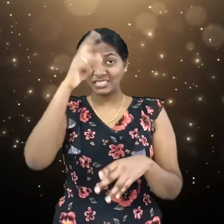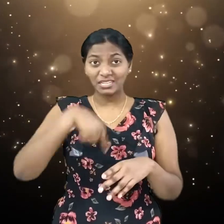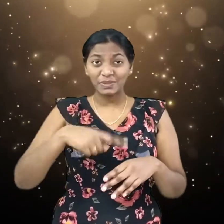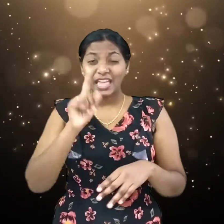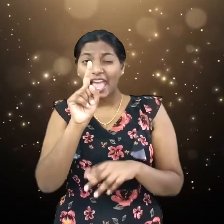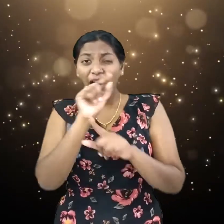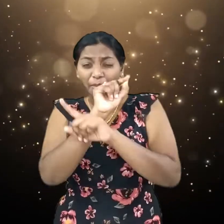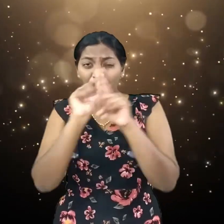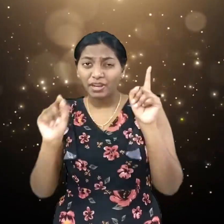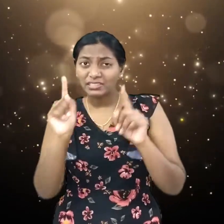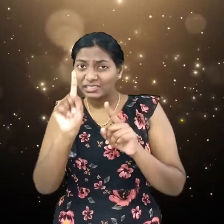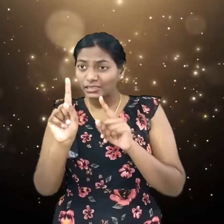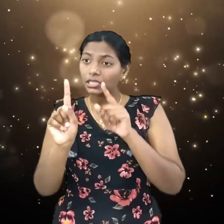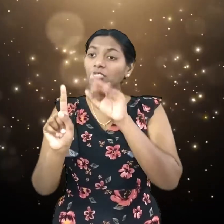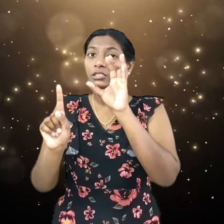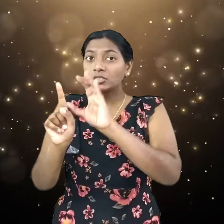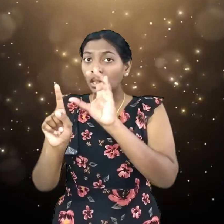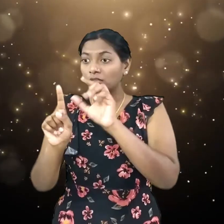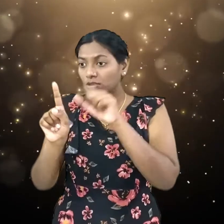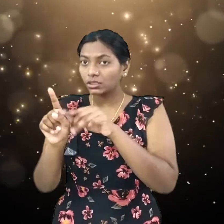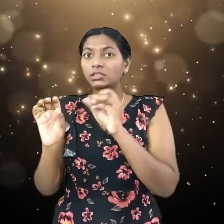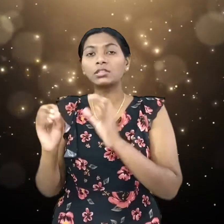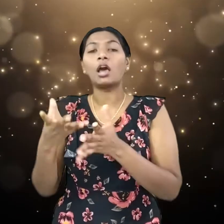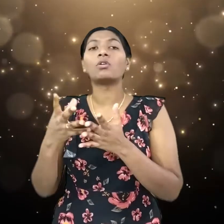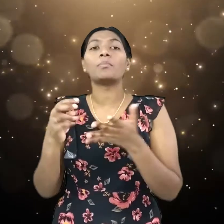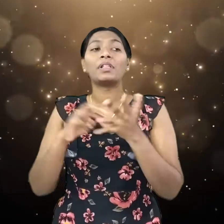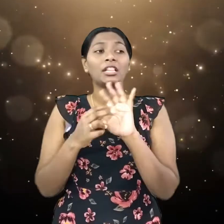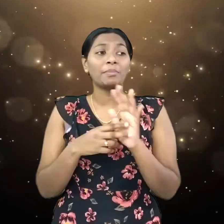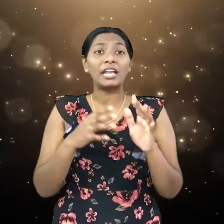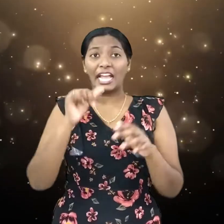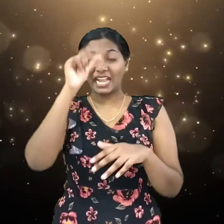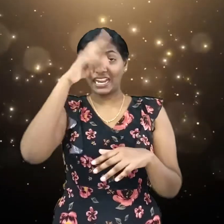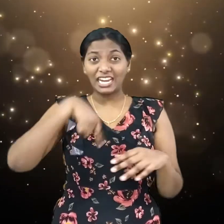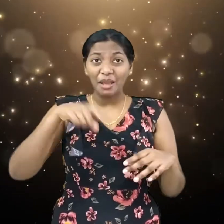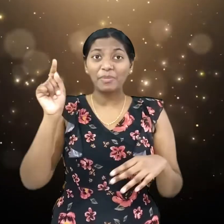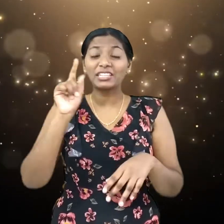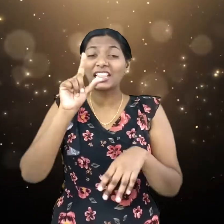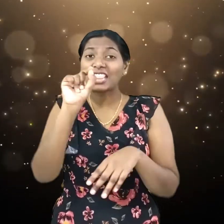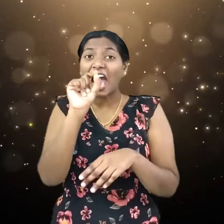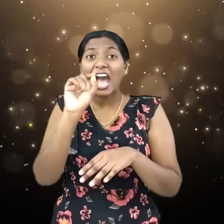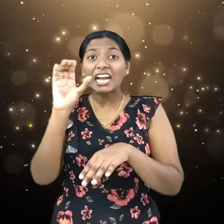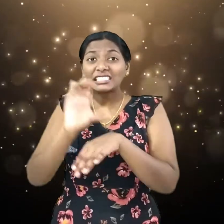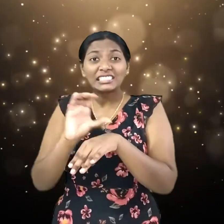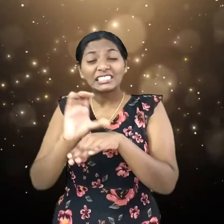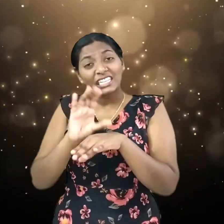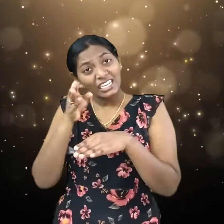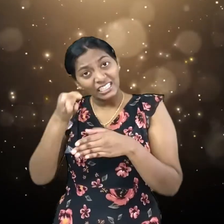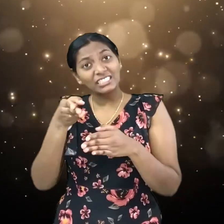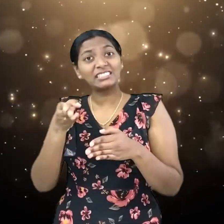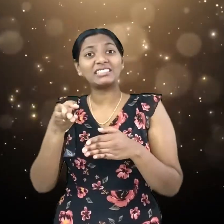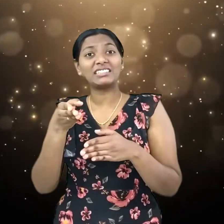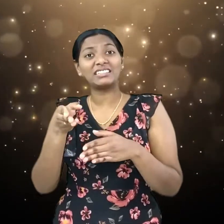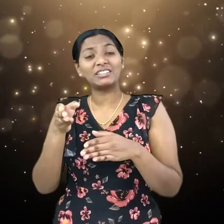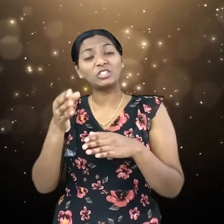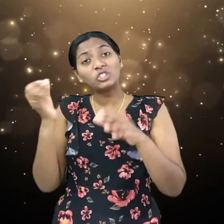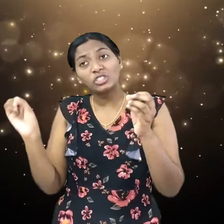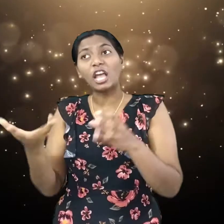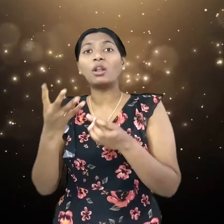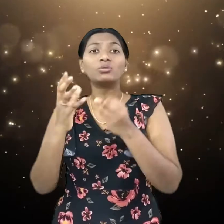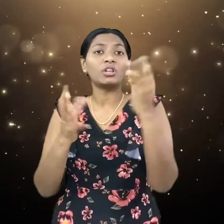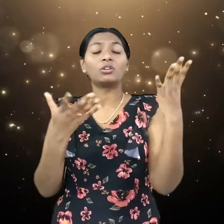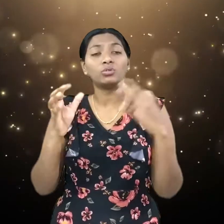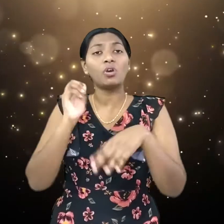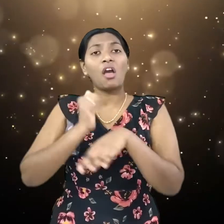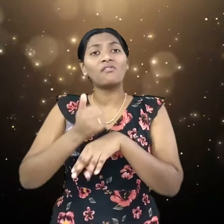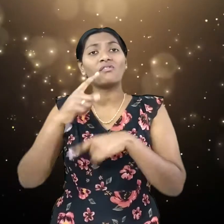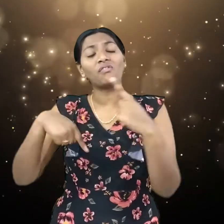चर्चेज तो चल रहे हैं, मतलब मुझे लगता है कि शायद हम ही हो 10 में से 10 चर्च भी नहीं जो पूरे भारत में चल रहे हैं, उनमें से हम एक हैं। क्यों? क्योंकि हमें पता है हमारा उद्देश्य